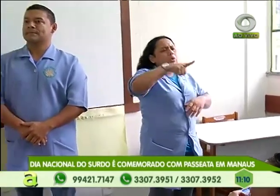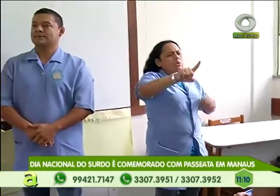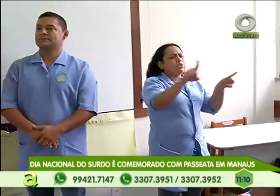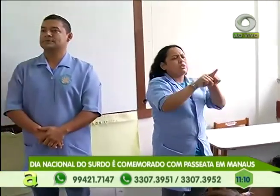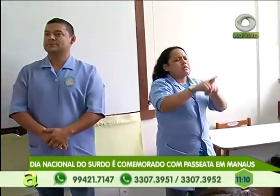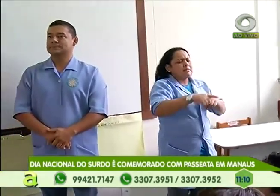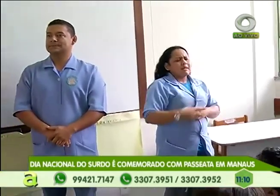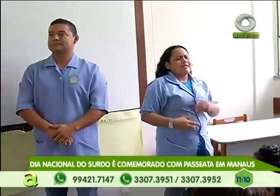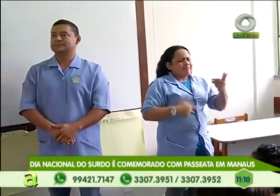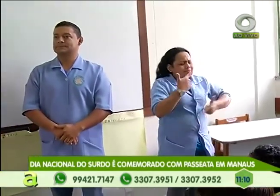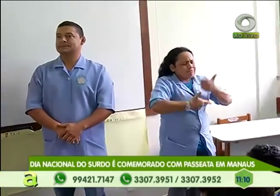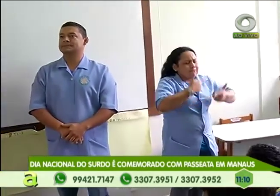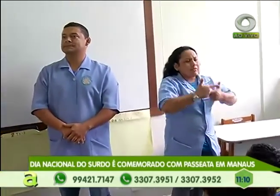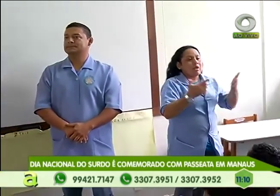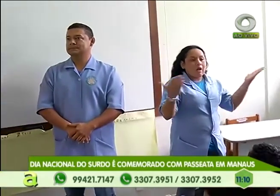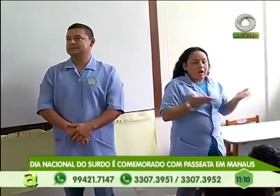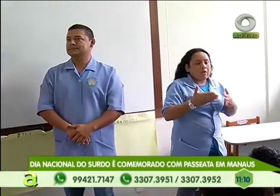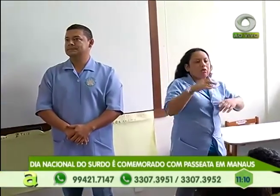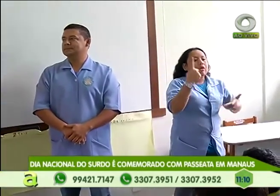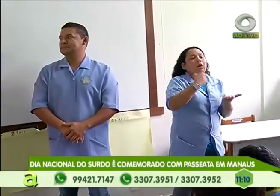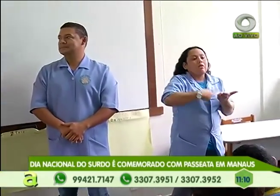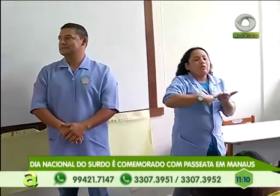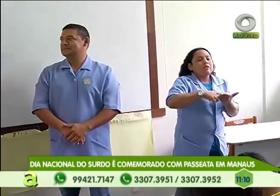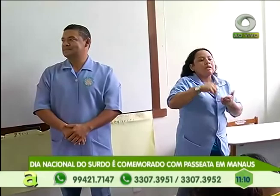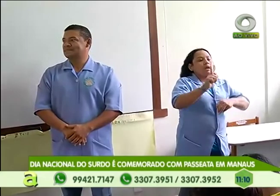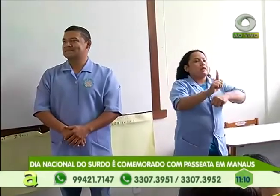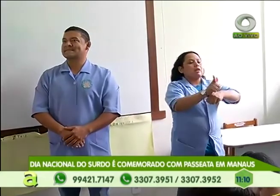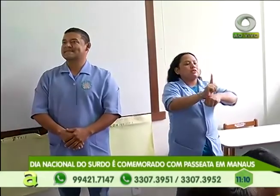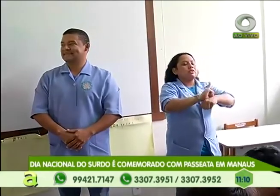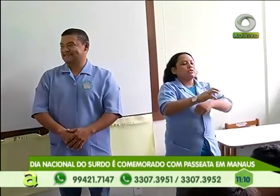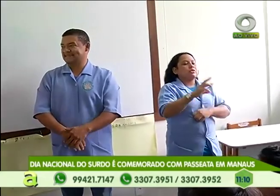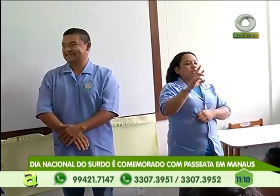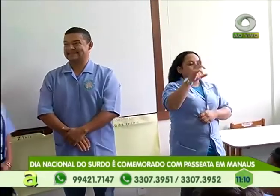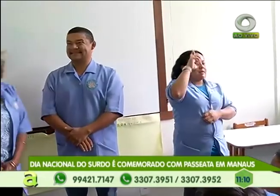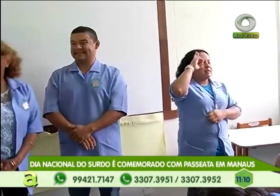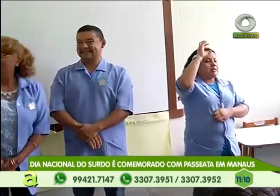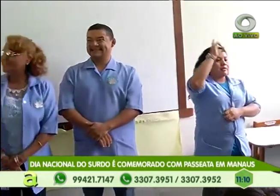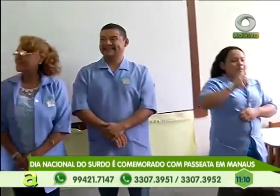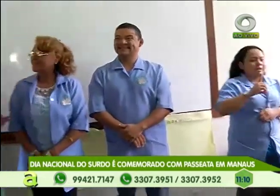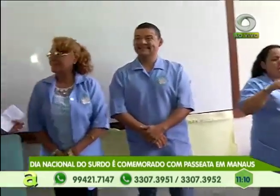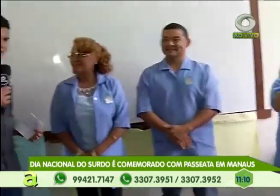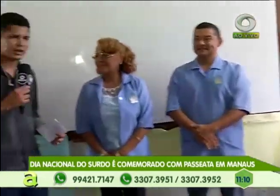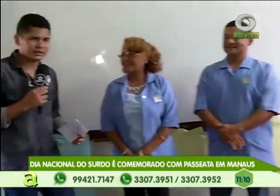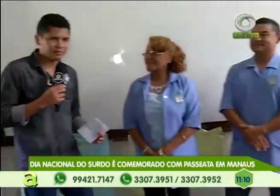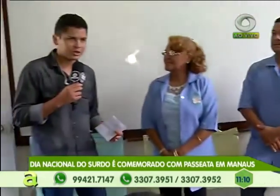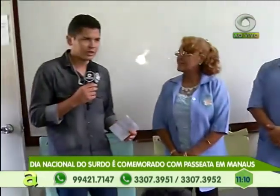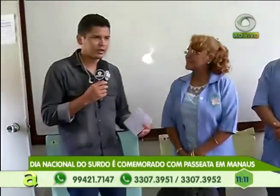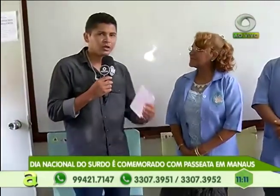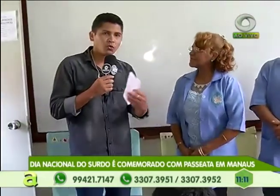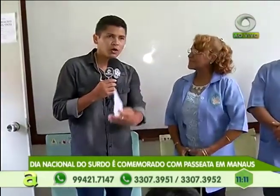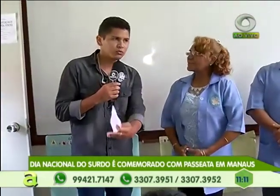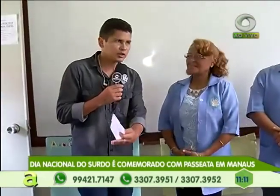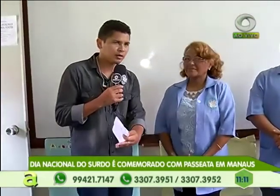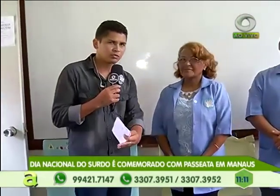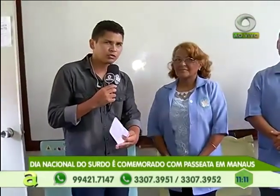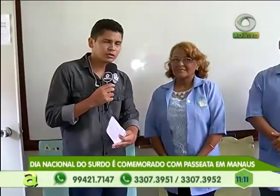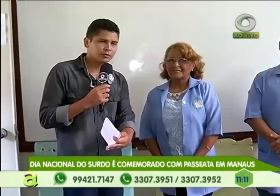longo do tempo. Vou chamar aqui a diretora novamente, só em números, diretora Aide, só para nós finalizarmos aqui, quantos alunos